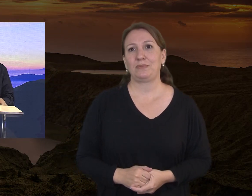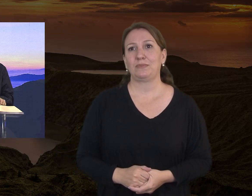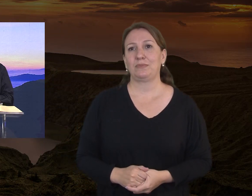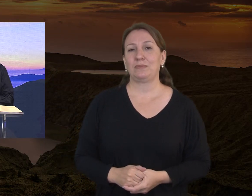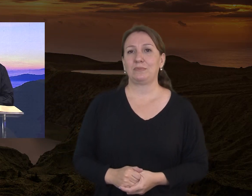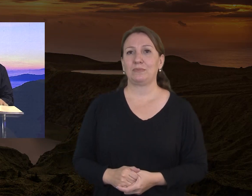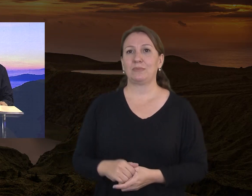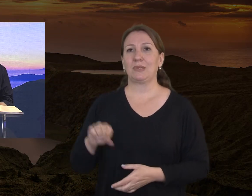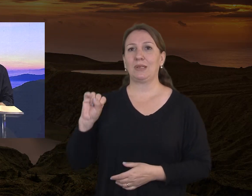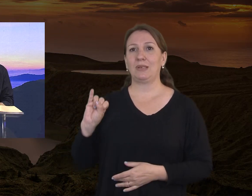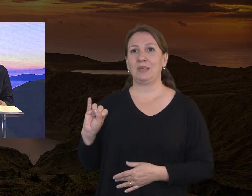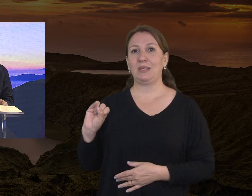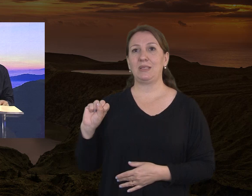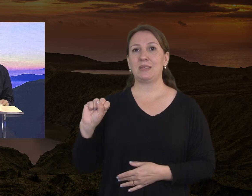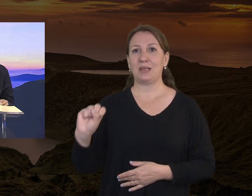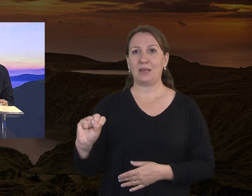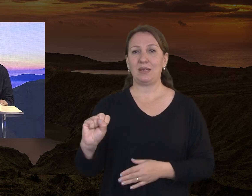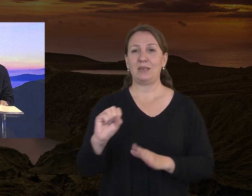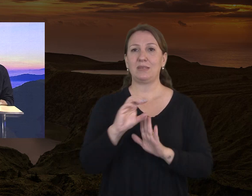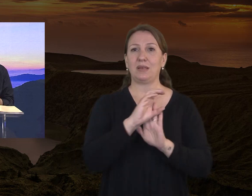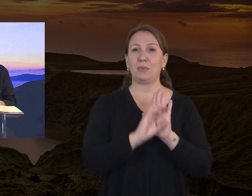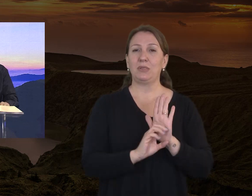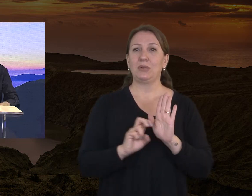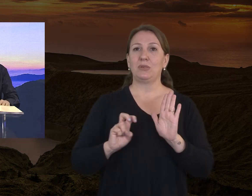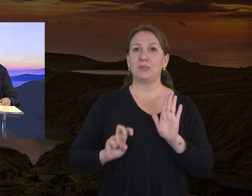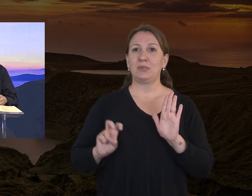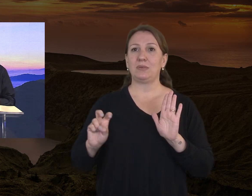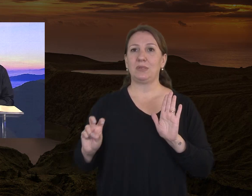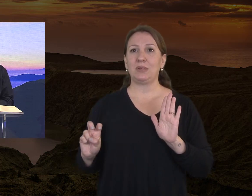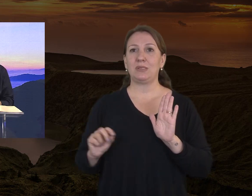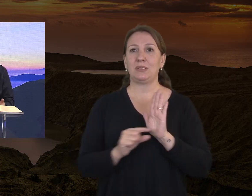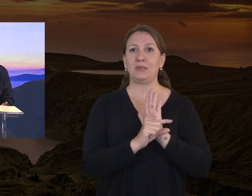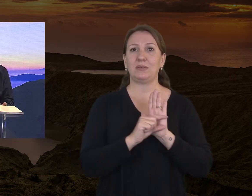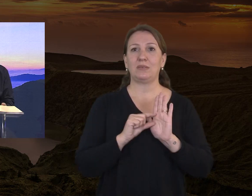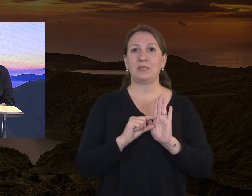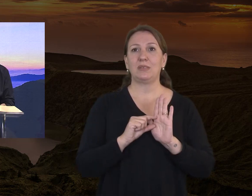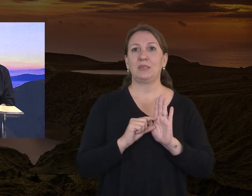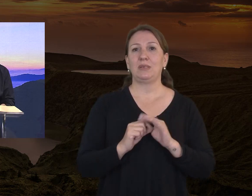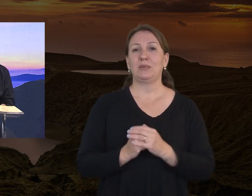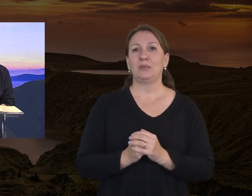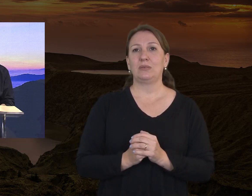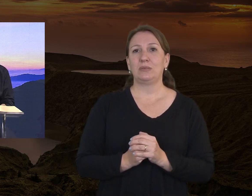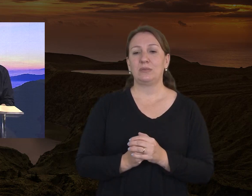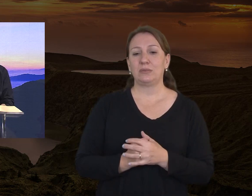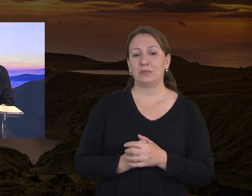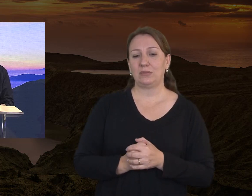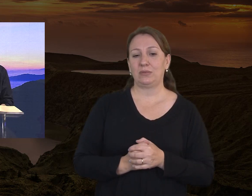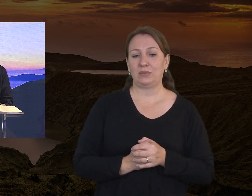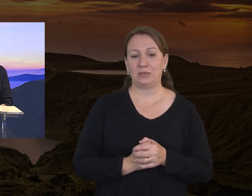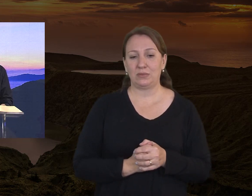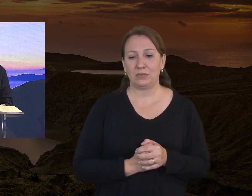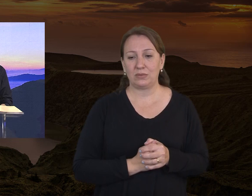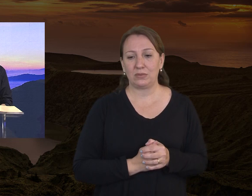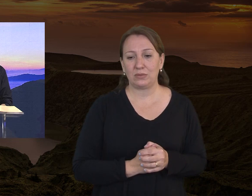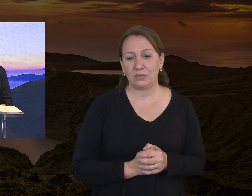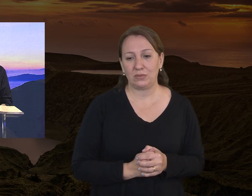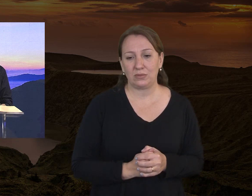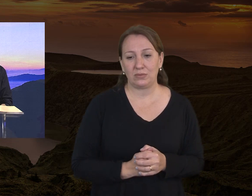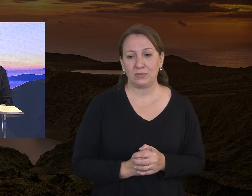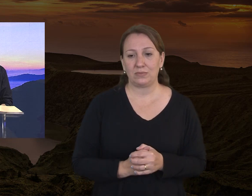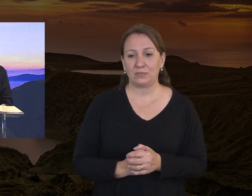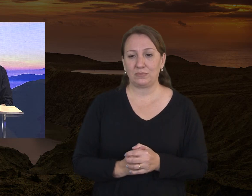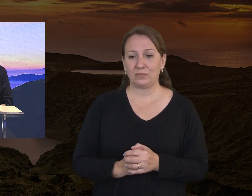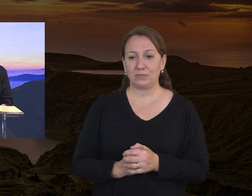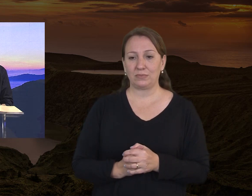terminar com Isaías 55, últimos 2 versículos. Ó Senhor Jesus.